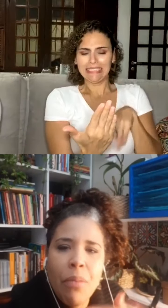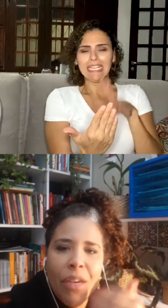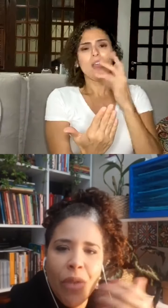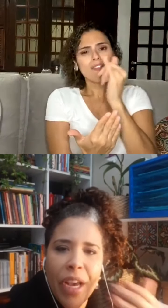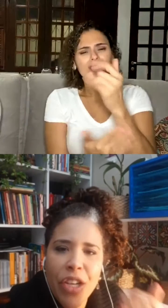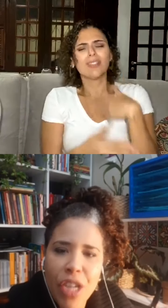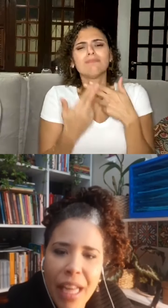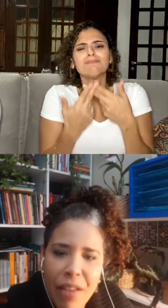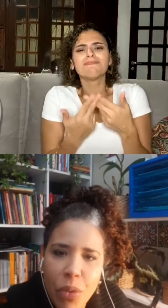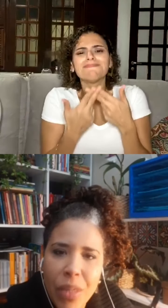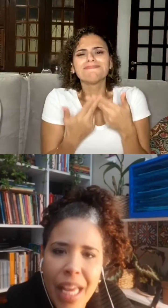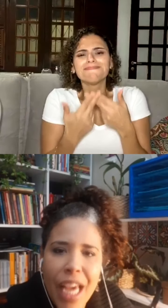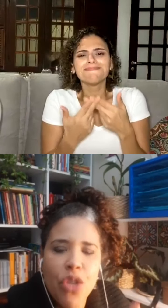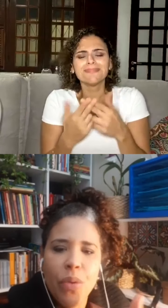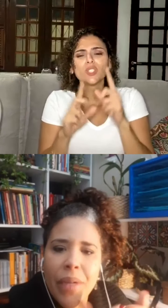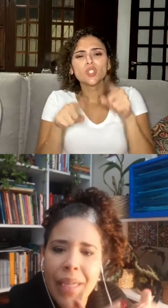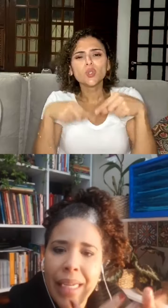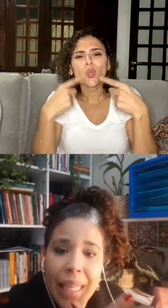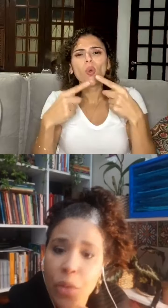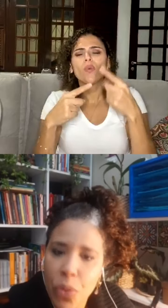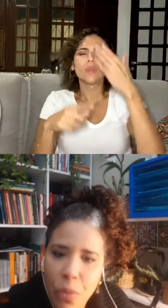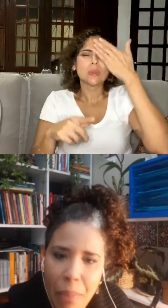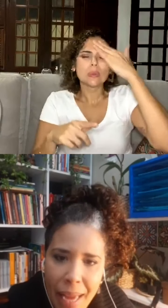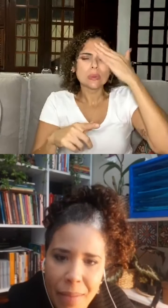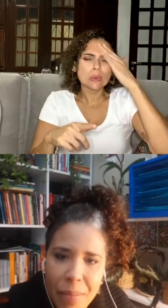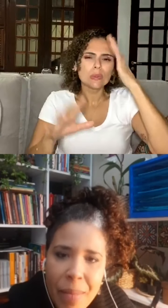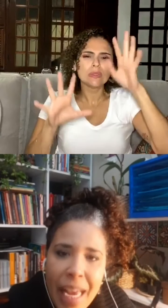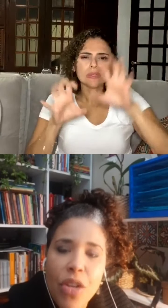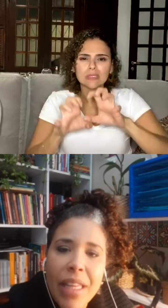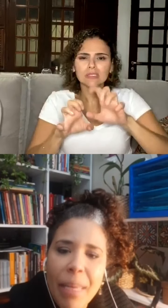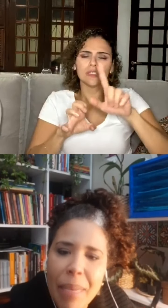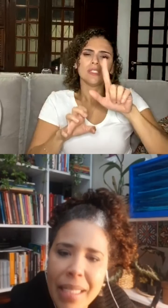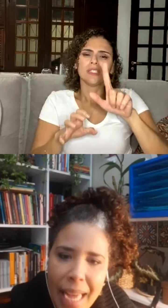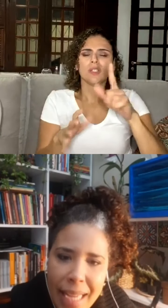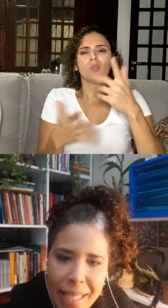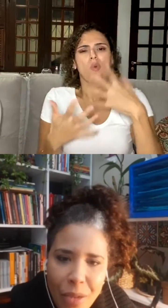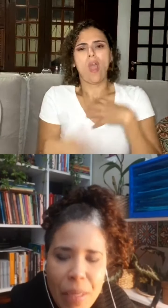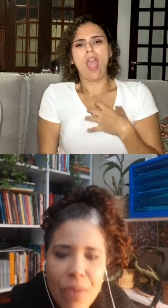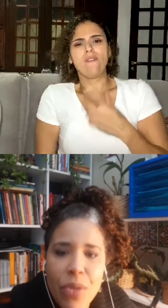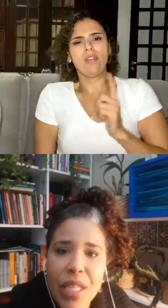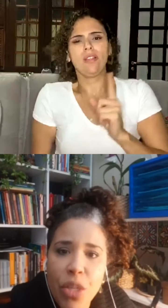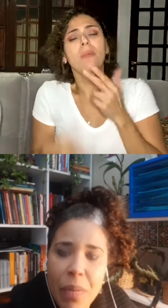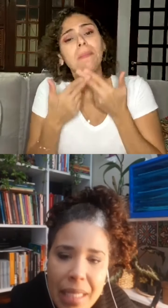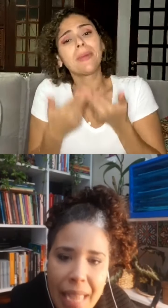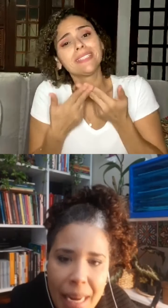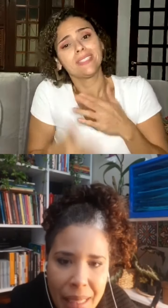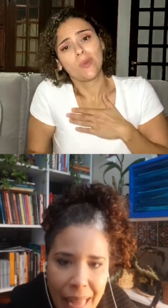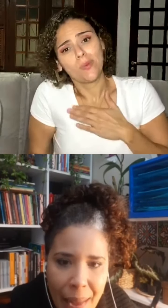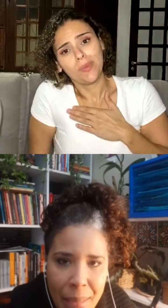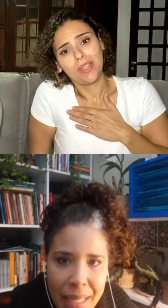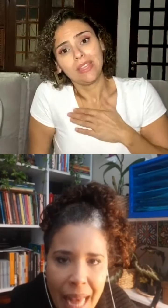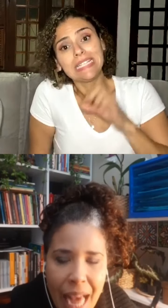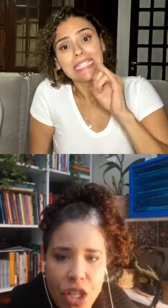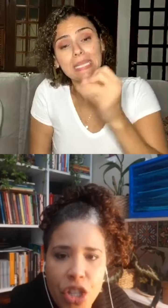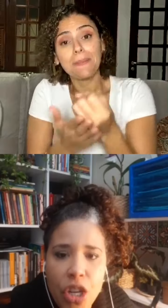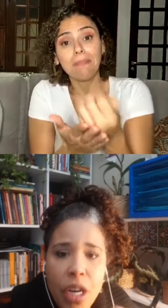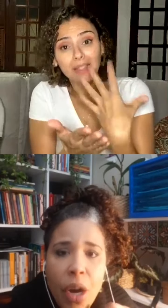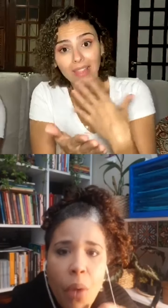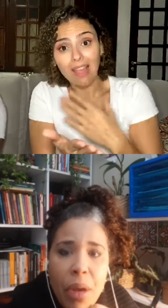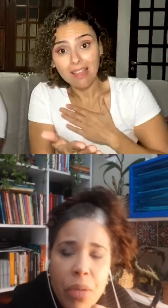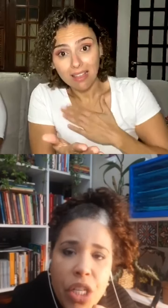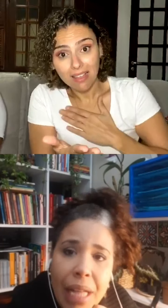comigo, reescreva o texto, tá tudo bem. É só ter paciência comigo. Se vocês precisarem mandar mensagens,